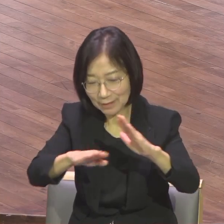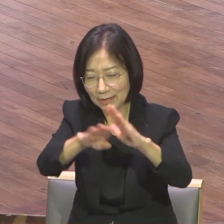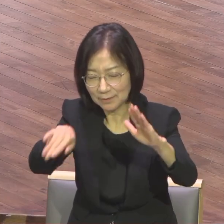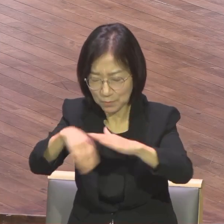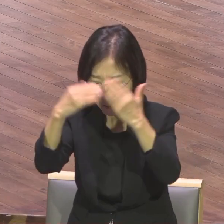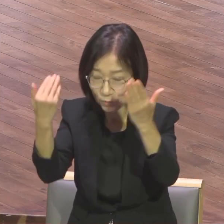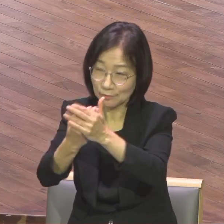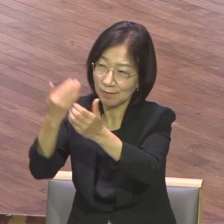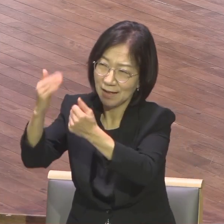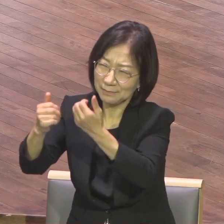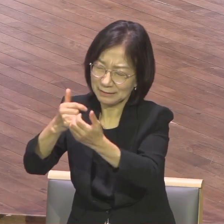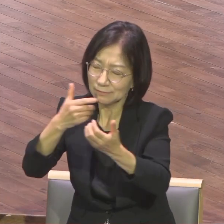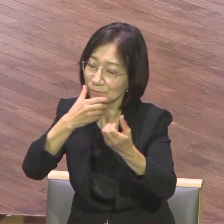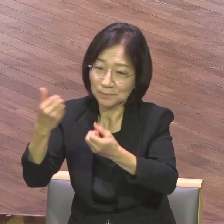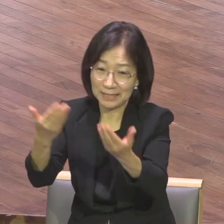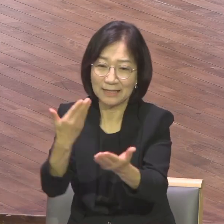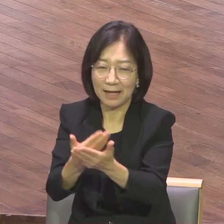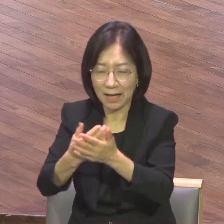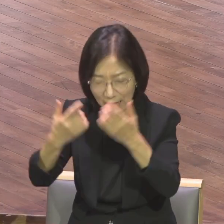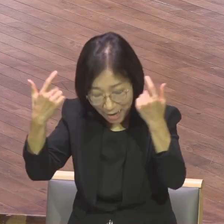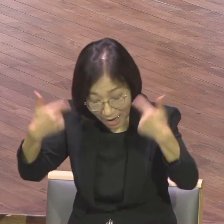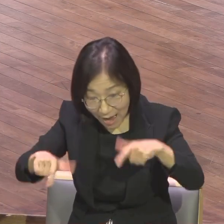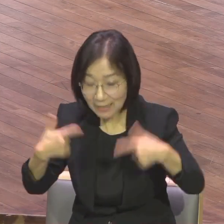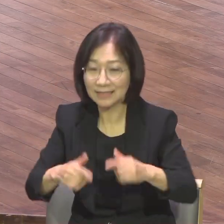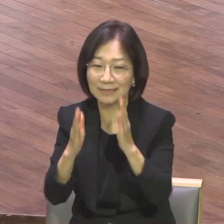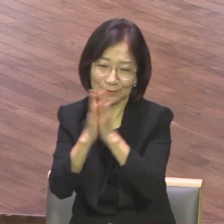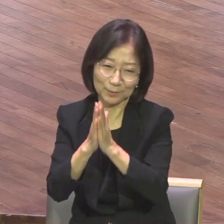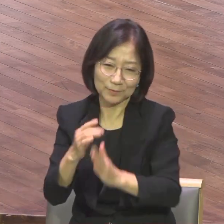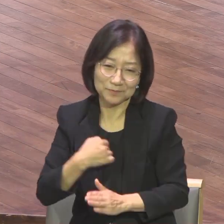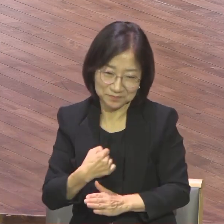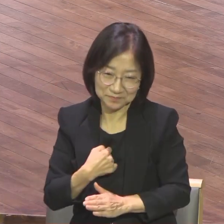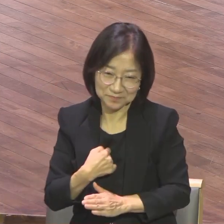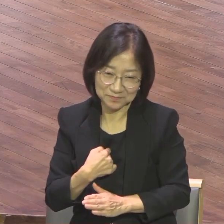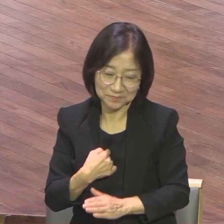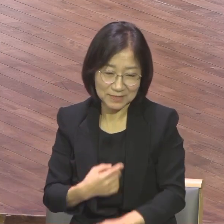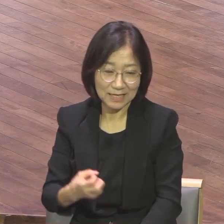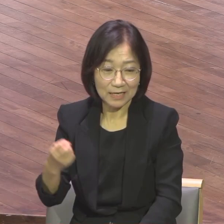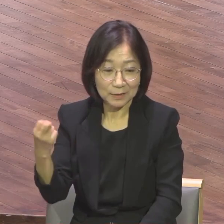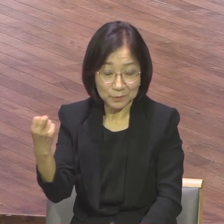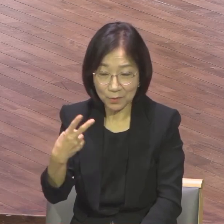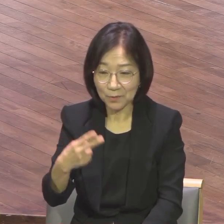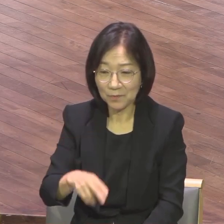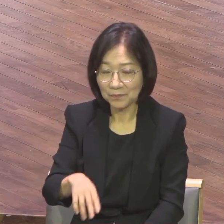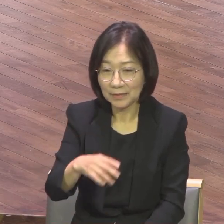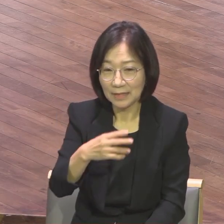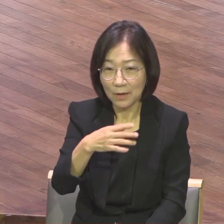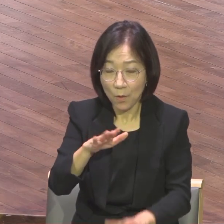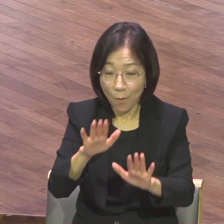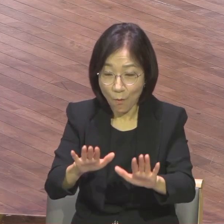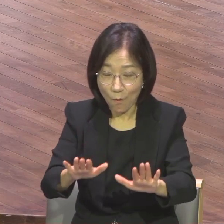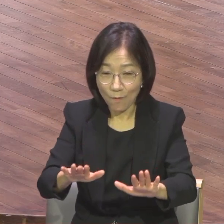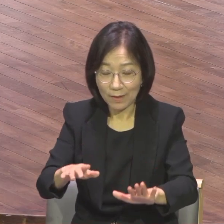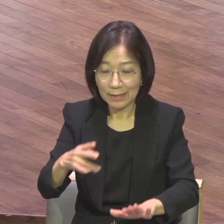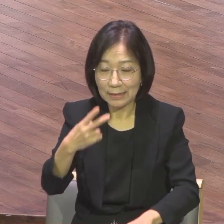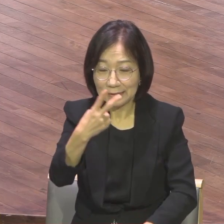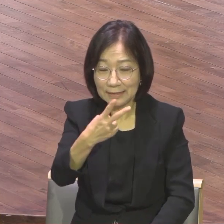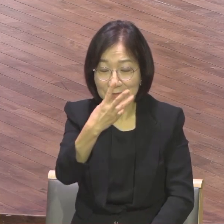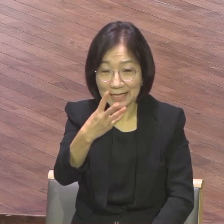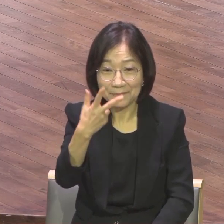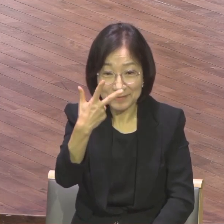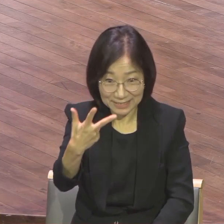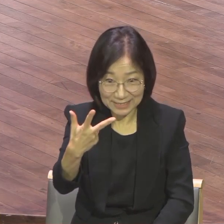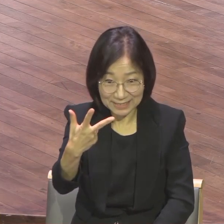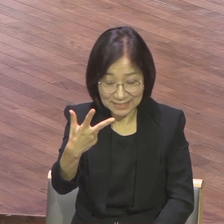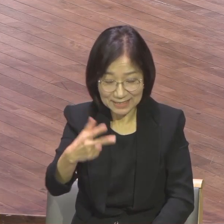반드시 그렇게 될 줄 믿으시길 바랍니다. 그리고 2023년 이제 237 선교 원년을 삼고